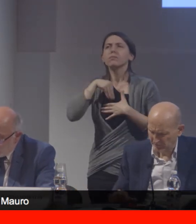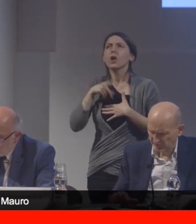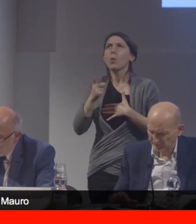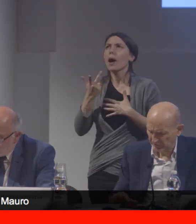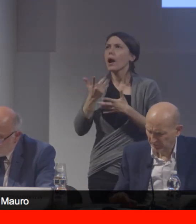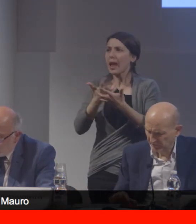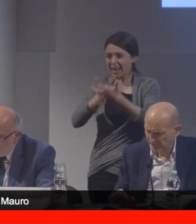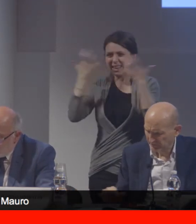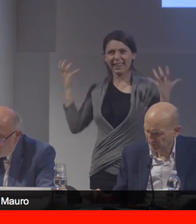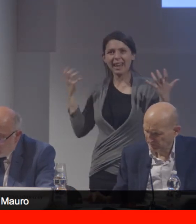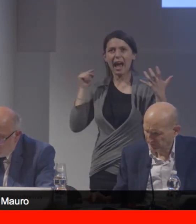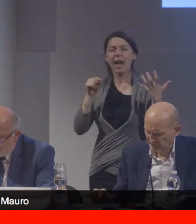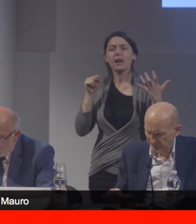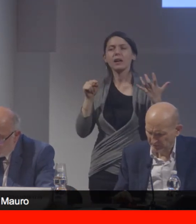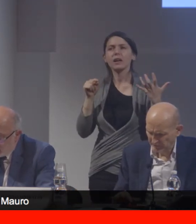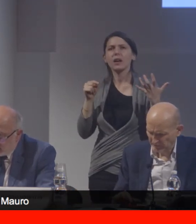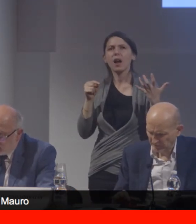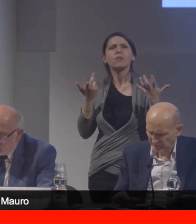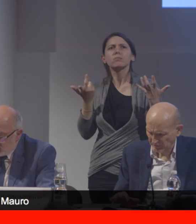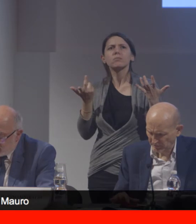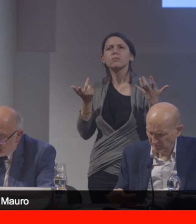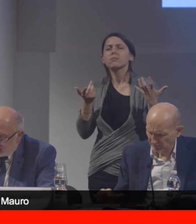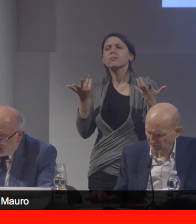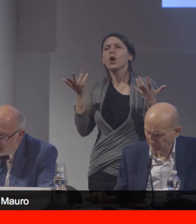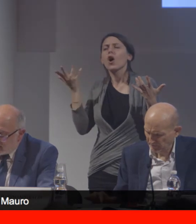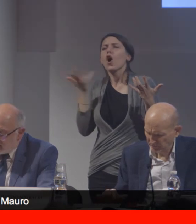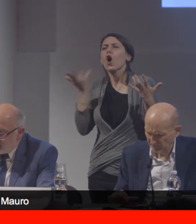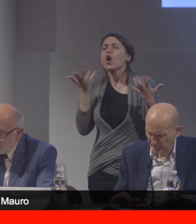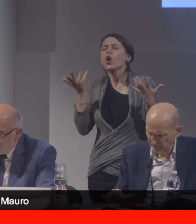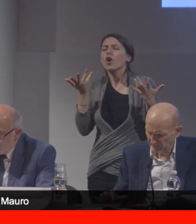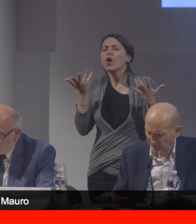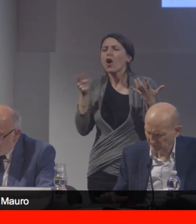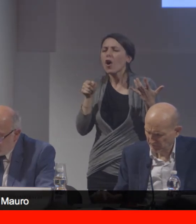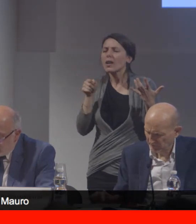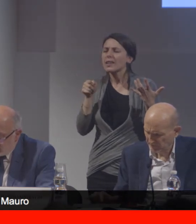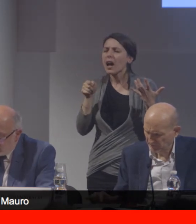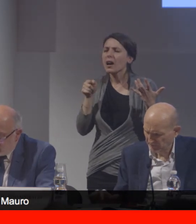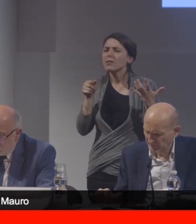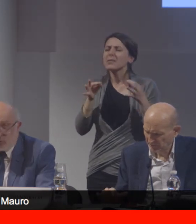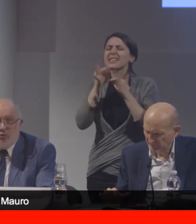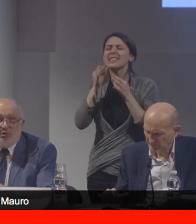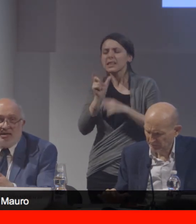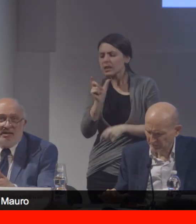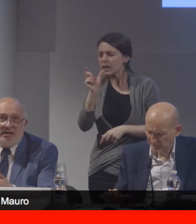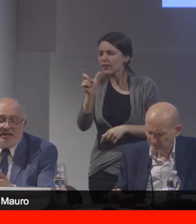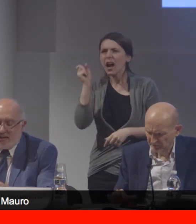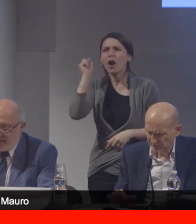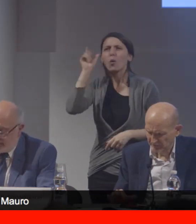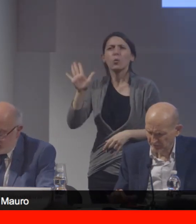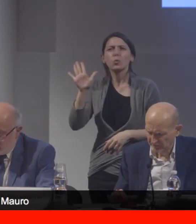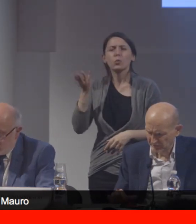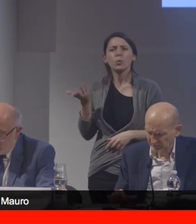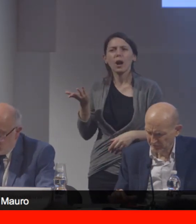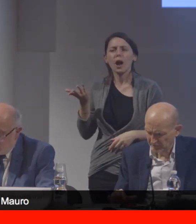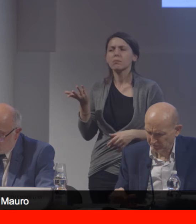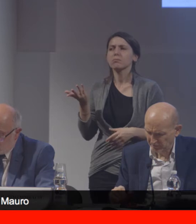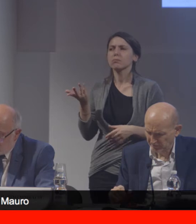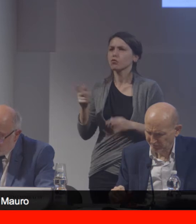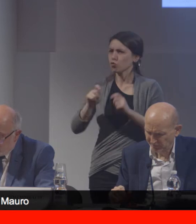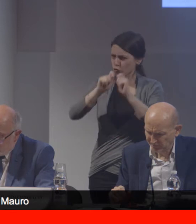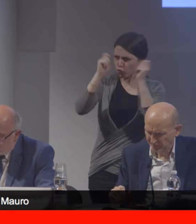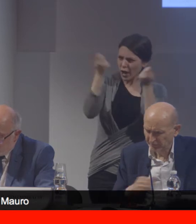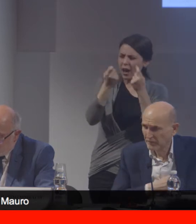anzitutto a me stesso che cosa potesse e dovesse intendersi sotto l'etichetta di cultura, sia in linea